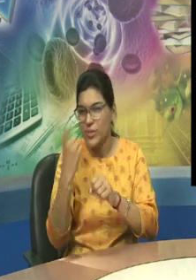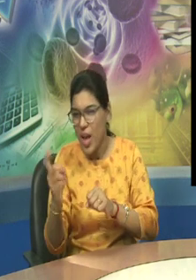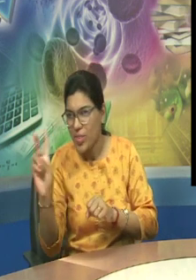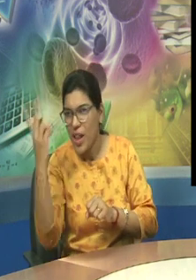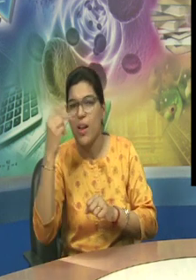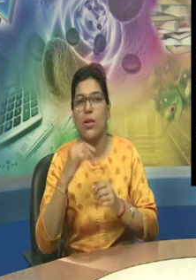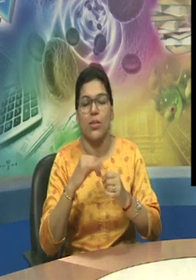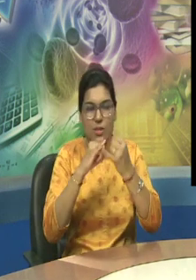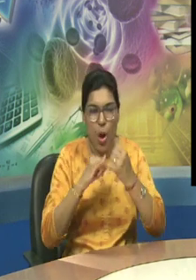मेल है।